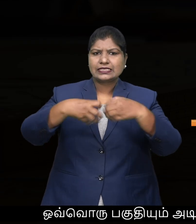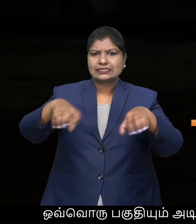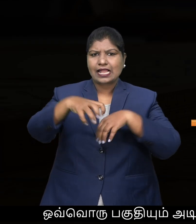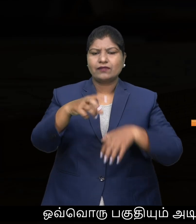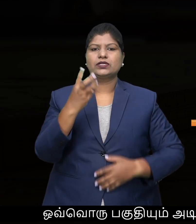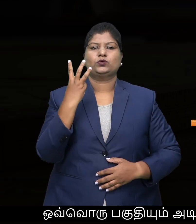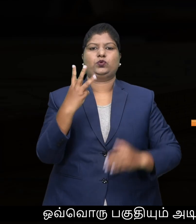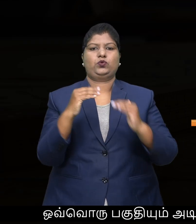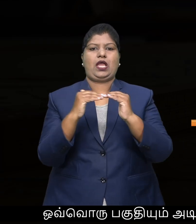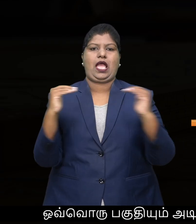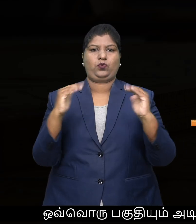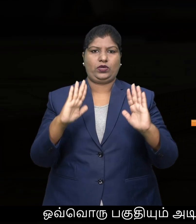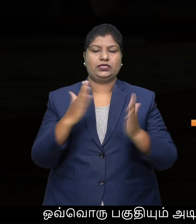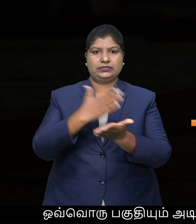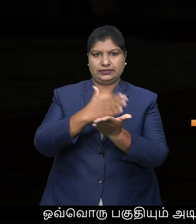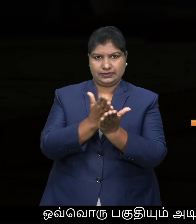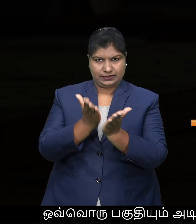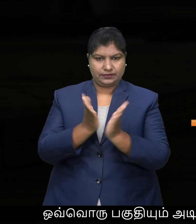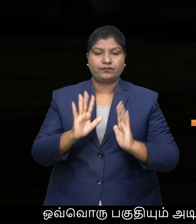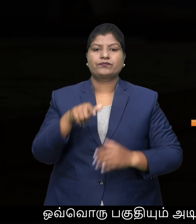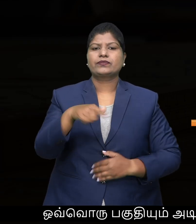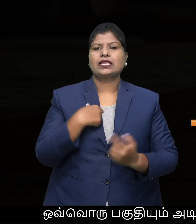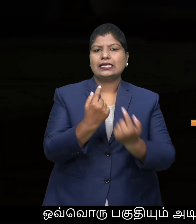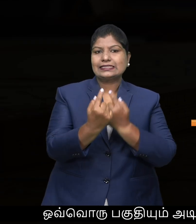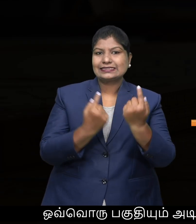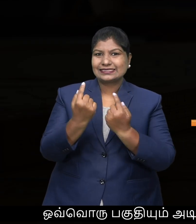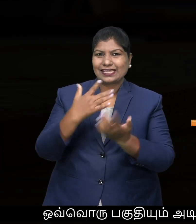ஒவ்வொரு பகுதியும் அடி என்று அழைக்கப்பட்டது.